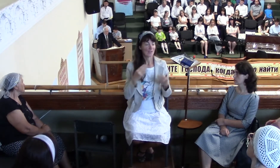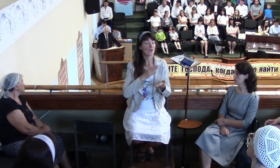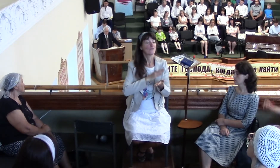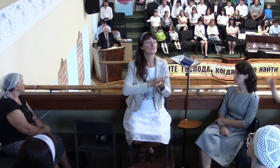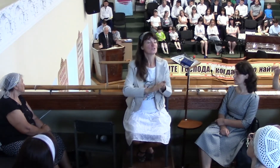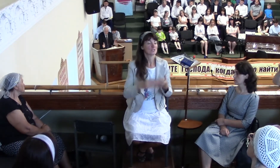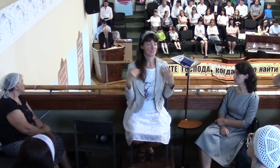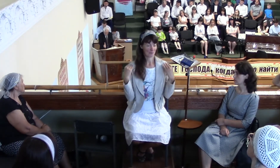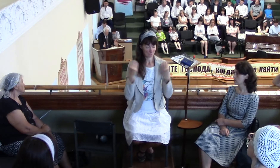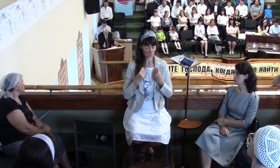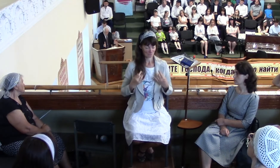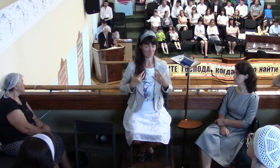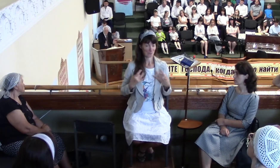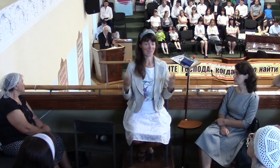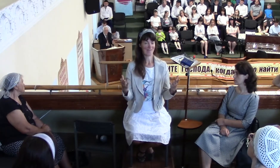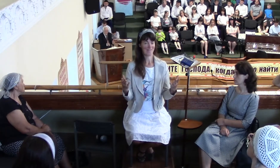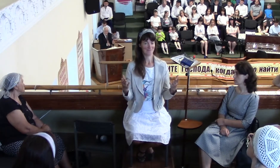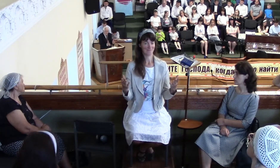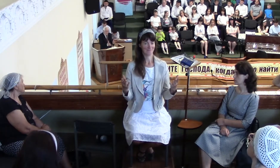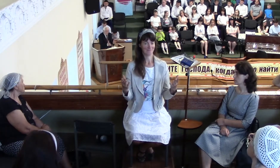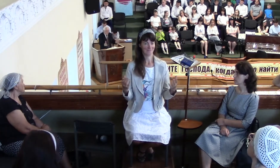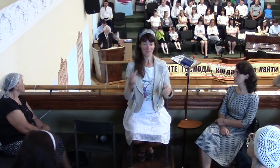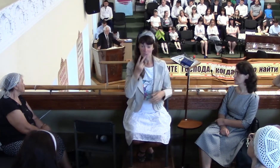смену. Ты в чистом, приходишь туда и